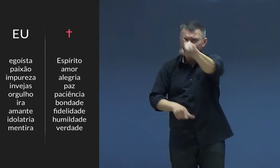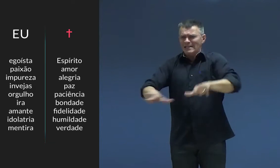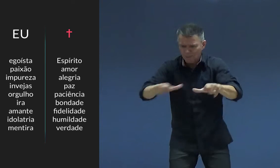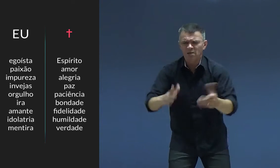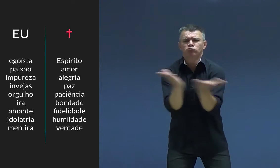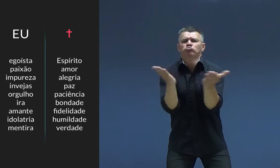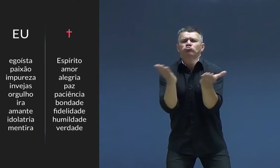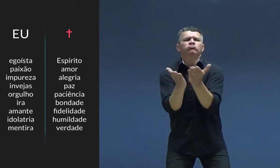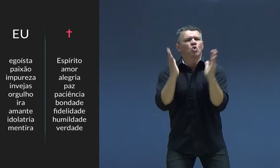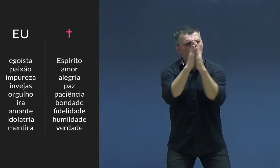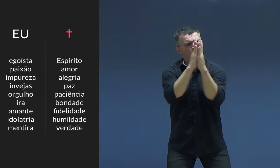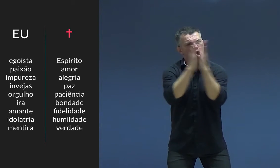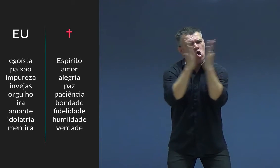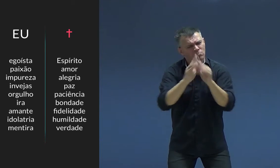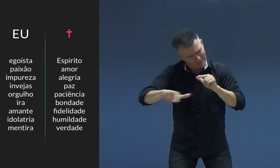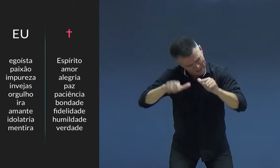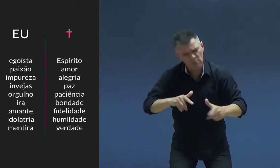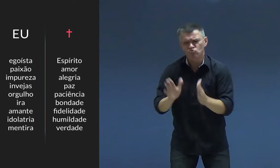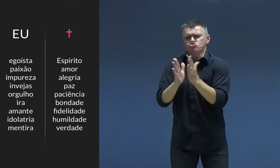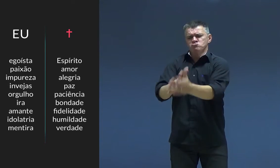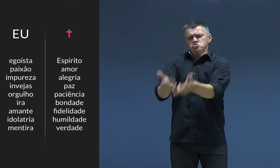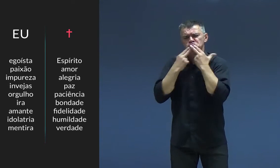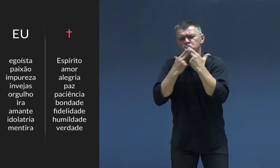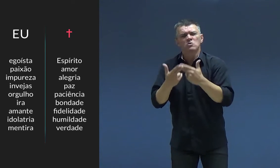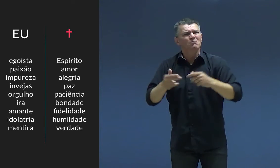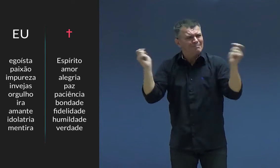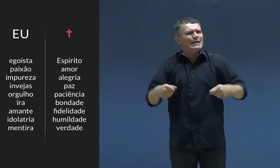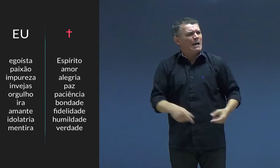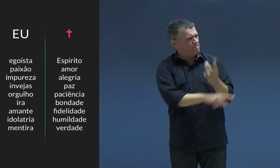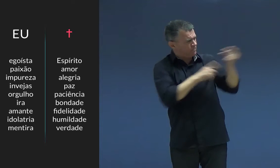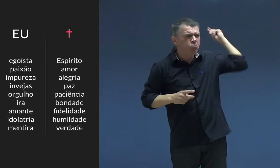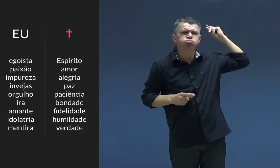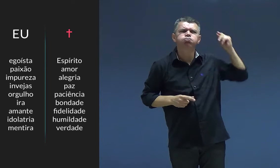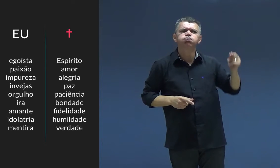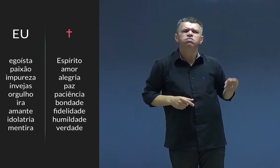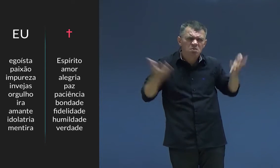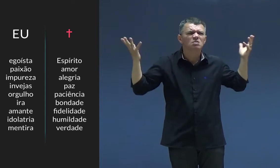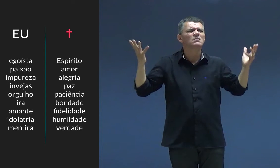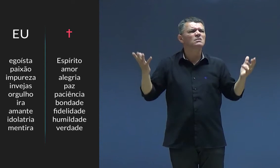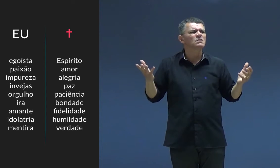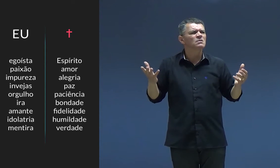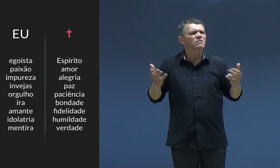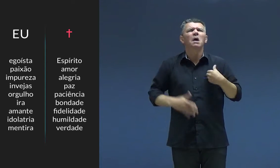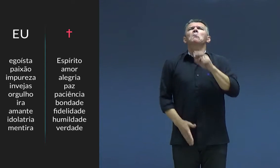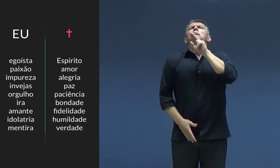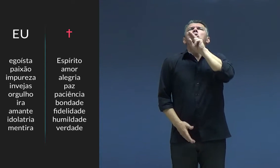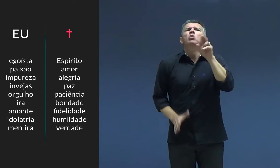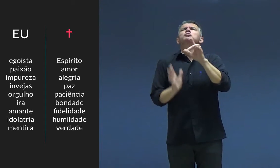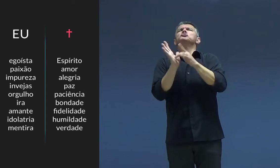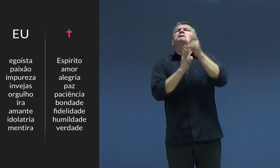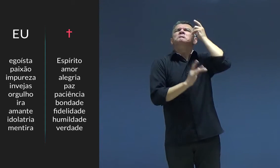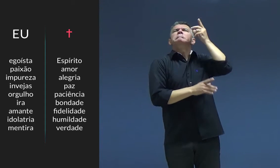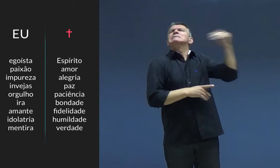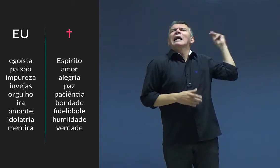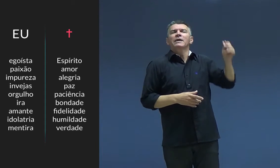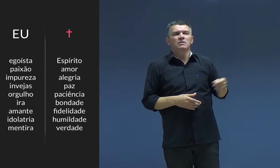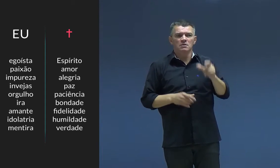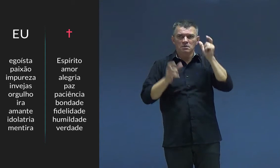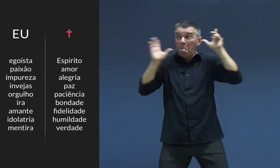Às vezes você fica parado, não pode. Você tem, que orar, né? Fazer jejum para conseguir vencer o inimigo. Né? Às vezes você